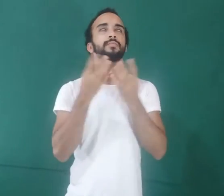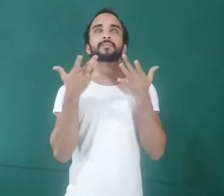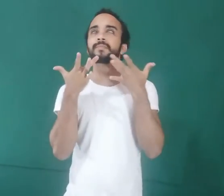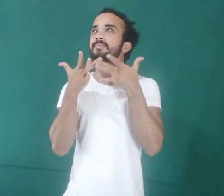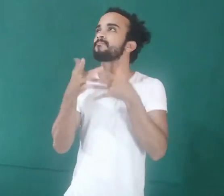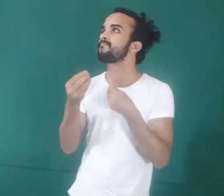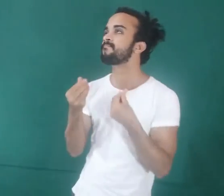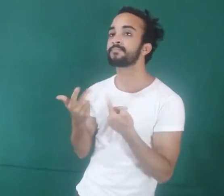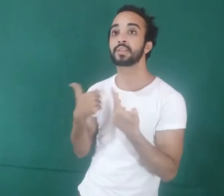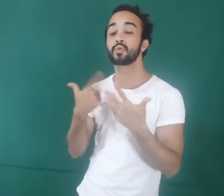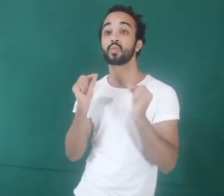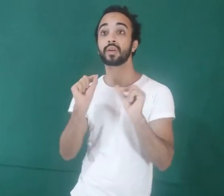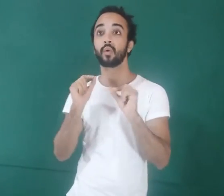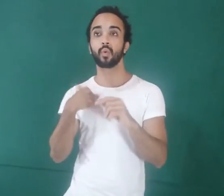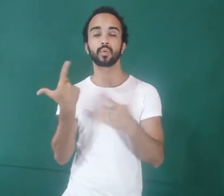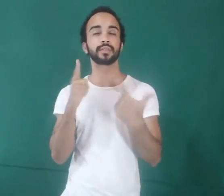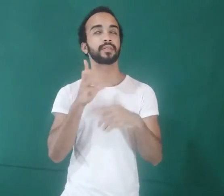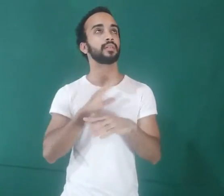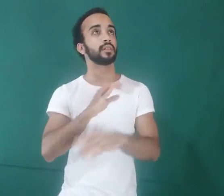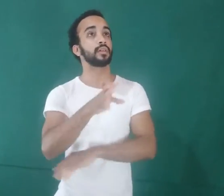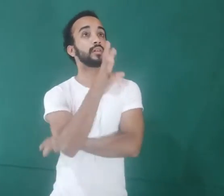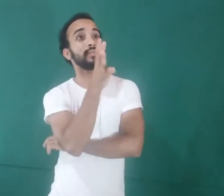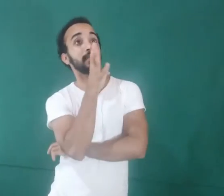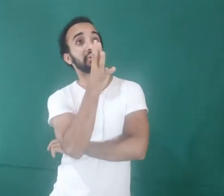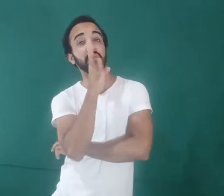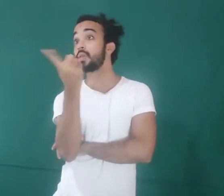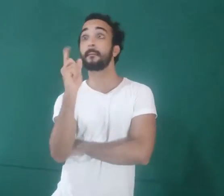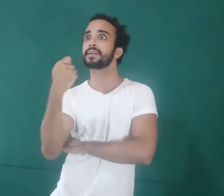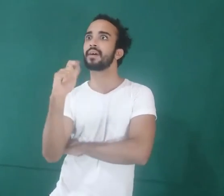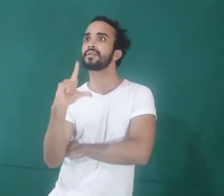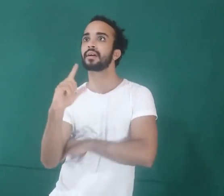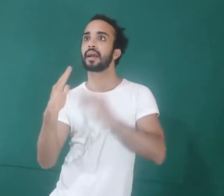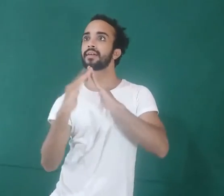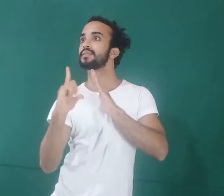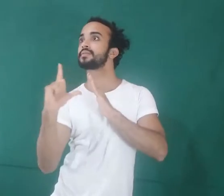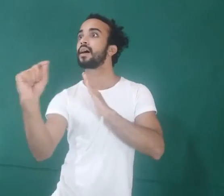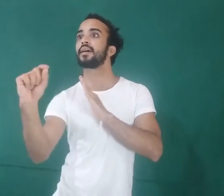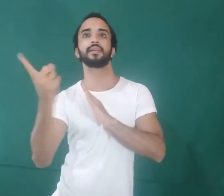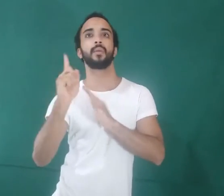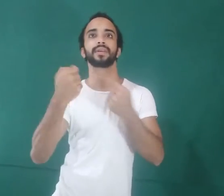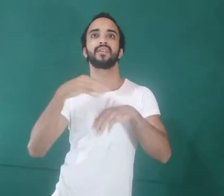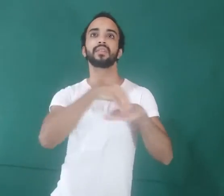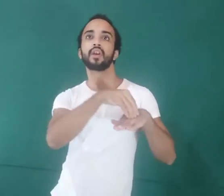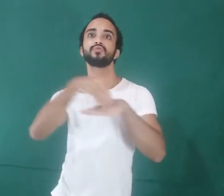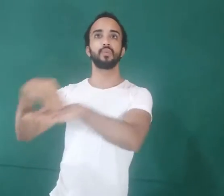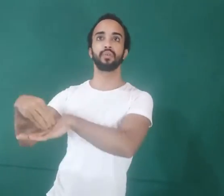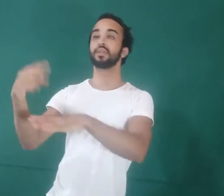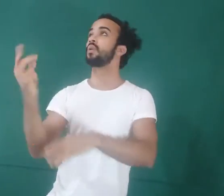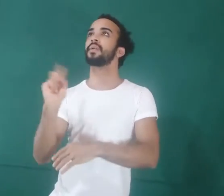delicioso. Sim. Para acessar aquele arquivo, eu não precisava sair de casa, eu não precisava gastar com transporte, eu não precisava tomar sol na cara,